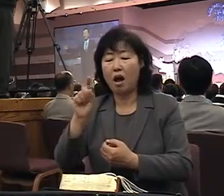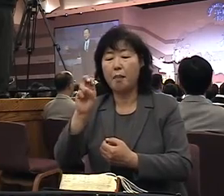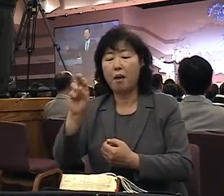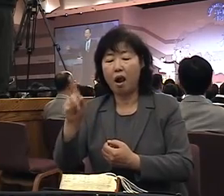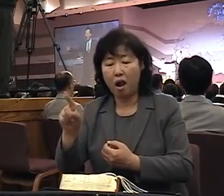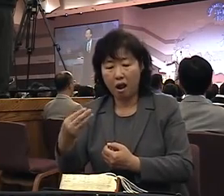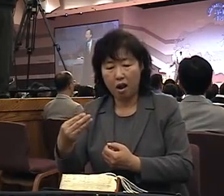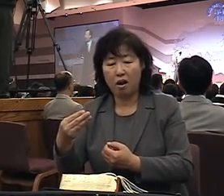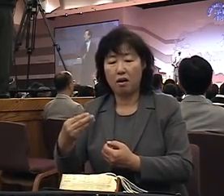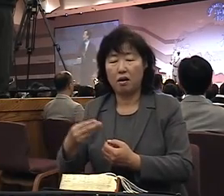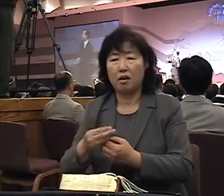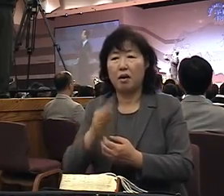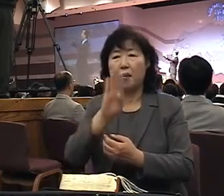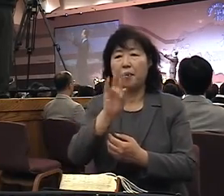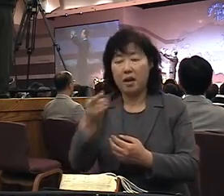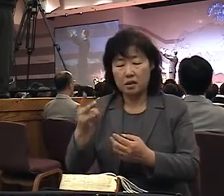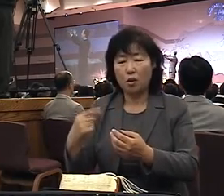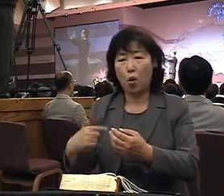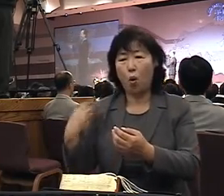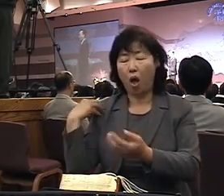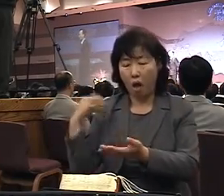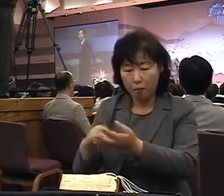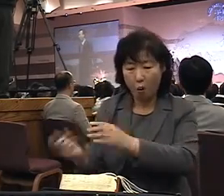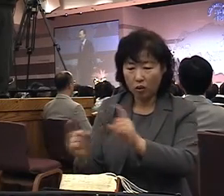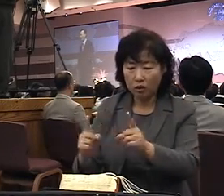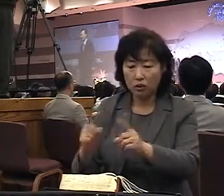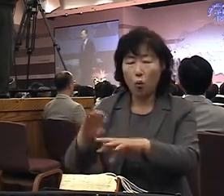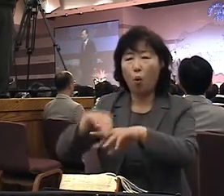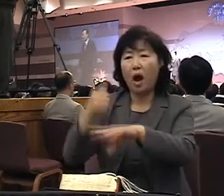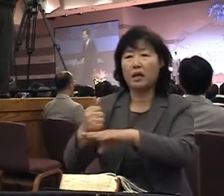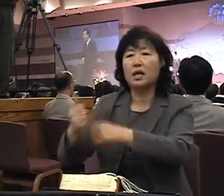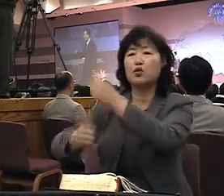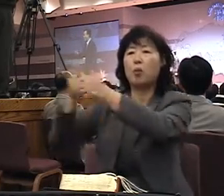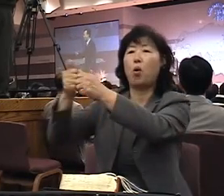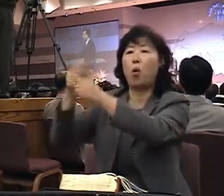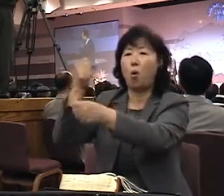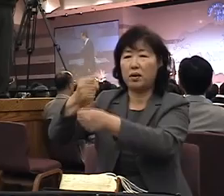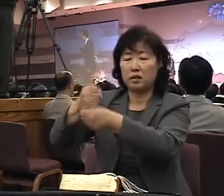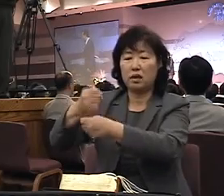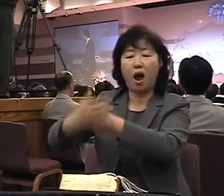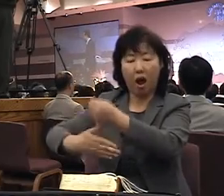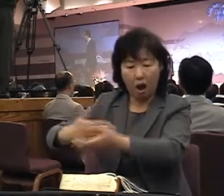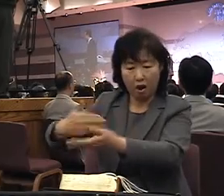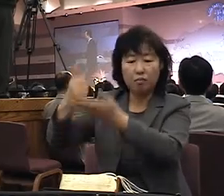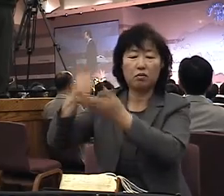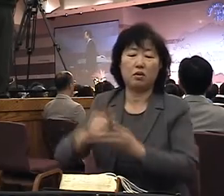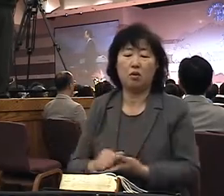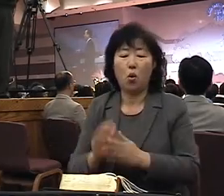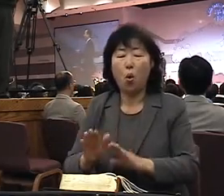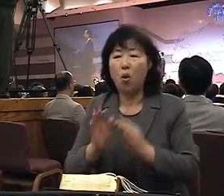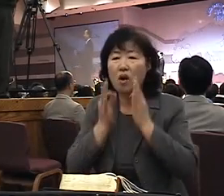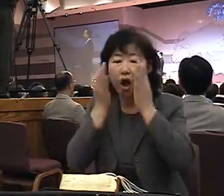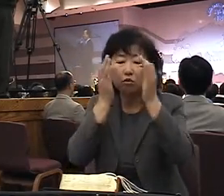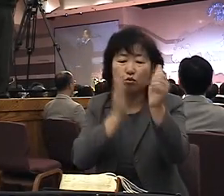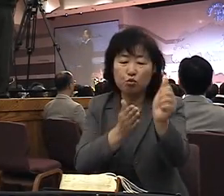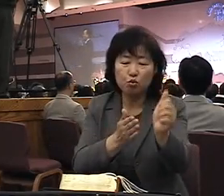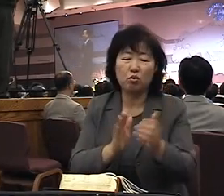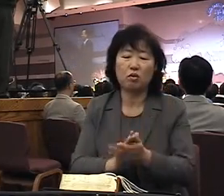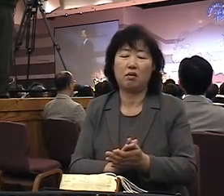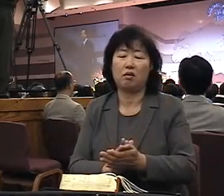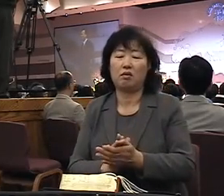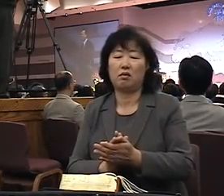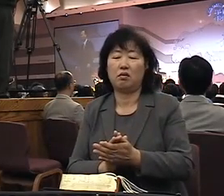베레스를 회복하시어서 왕의 족보로 만드신 하나님이 되십니다. 그렇다면 오늘 간구하고 오늘 기도하고 있는